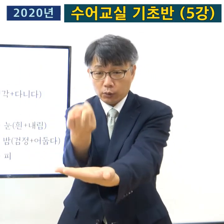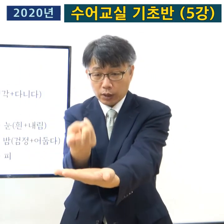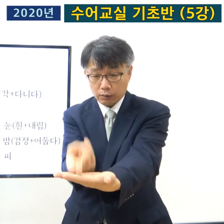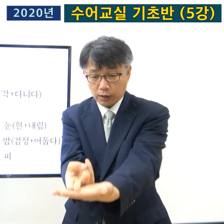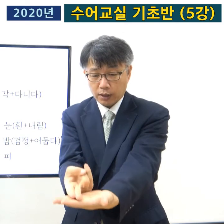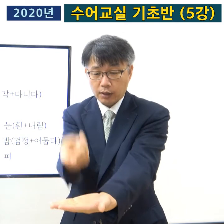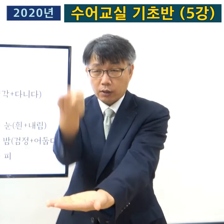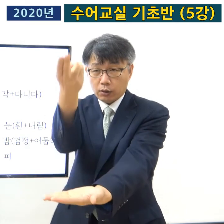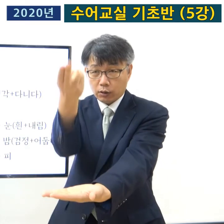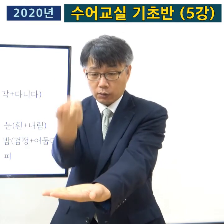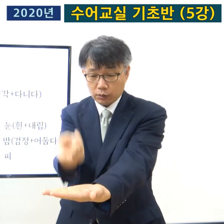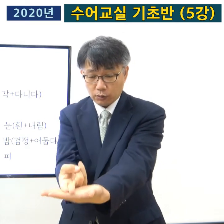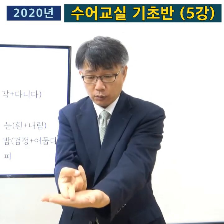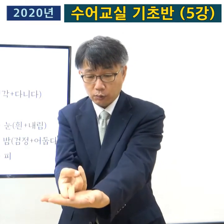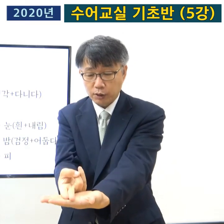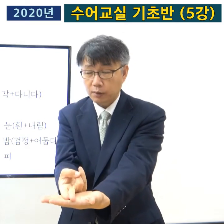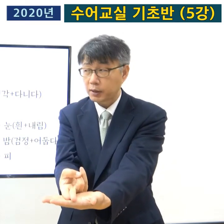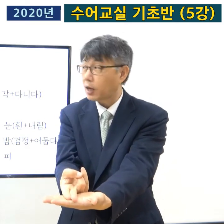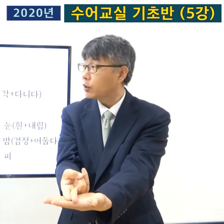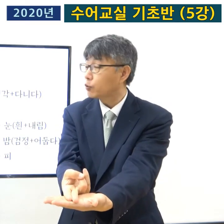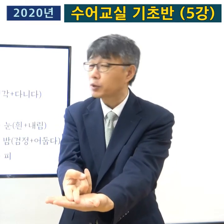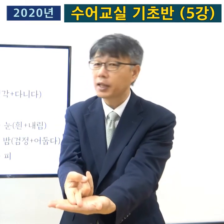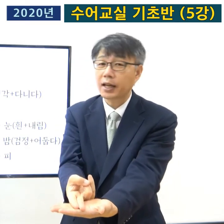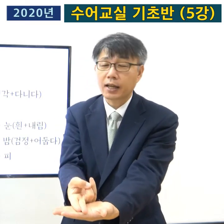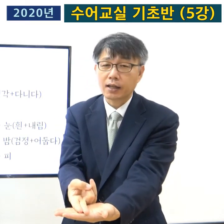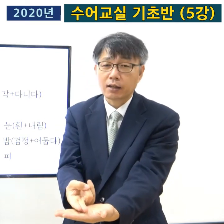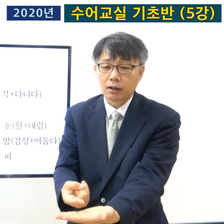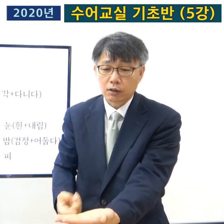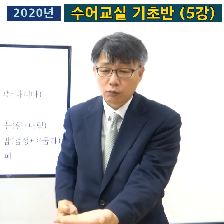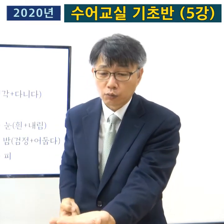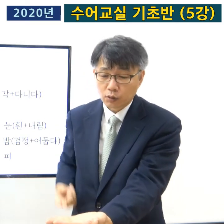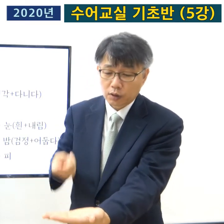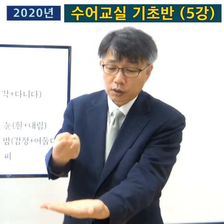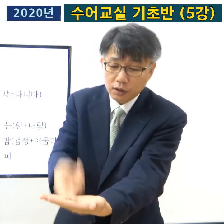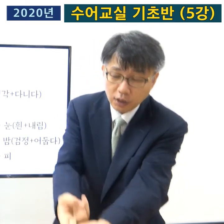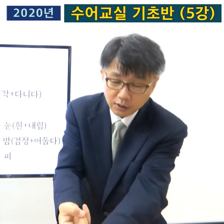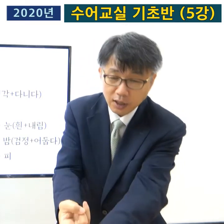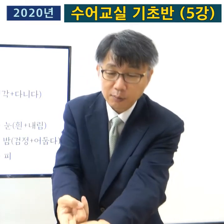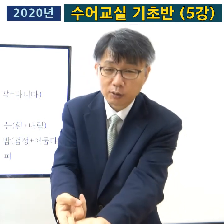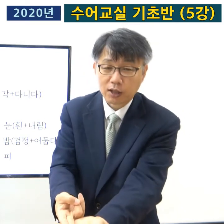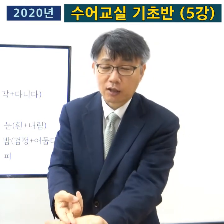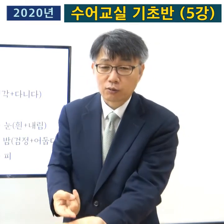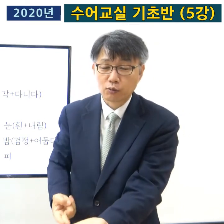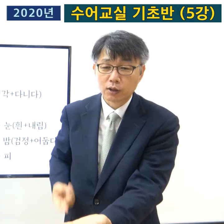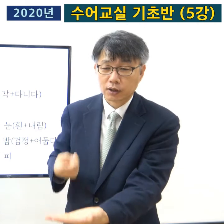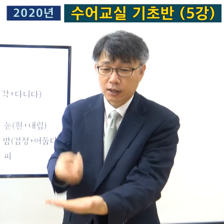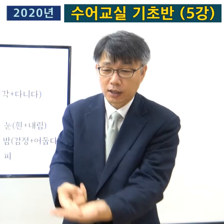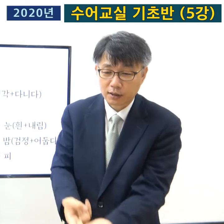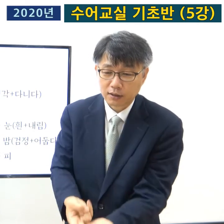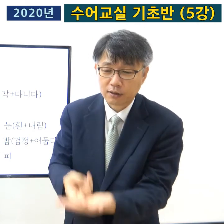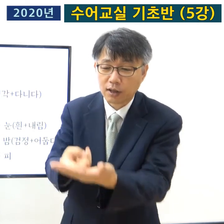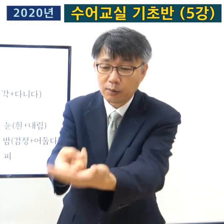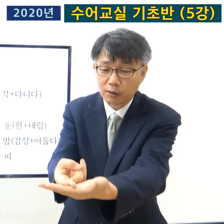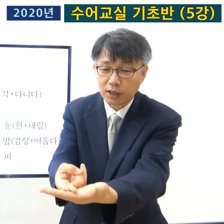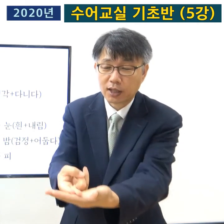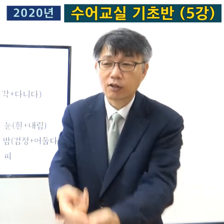그대로 이렇게 눕는 겁니다. 눕는데 이렇게 들어가면 어떡할까요? 누워서 이렇게 들어가면 어떻게 될까요?